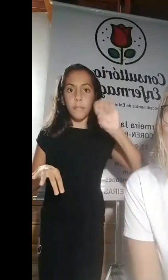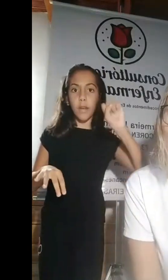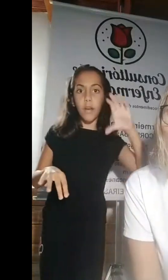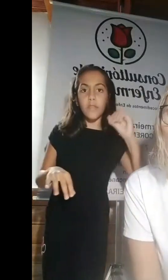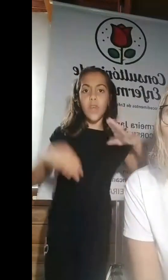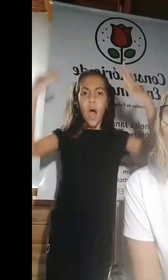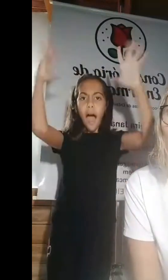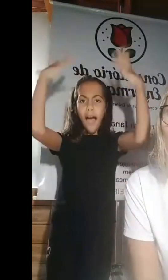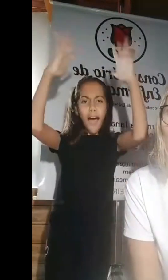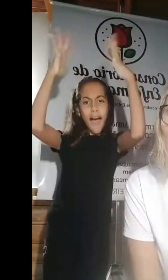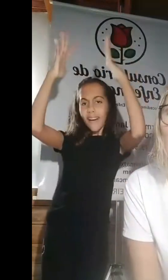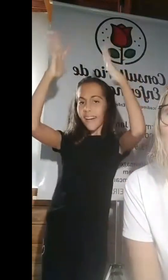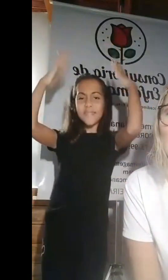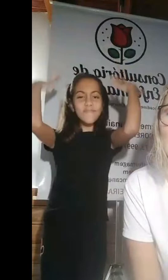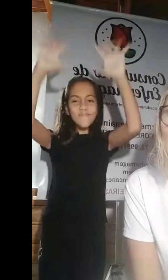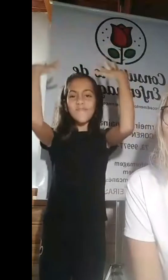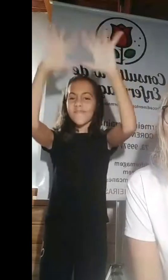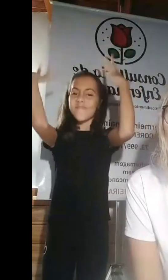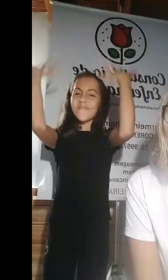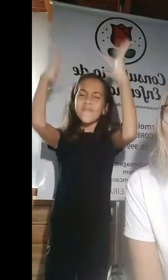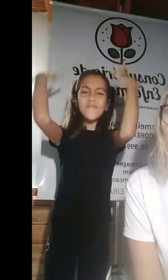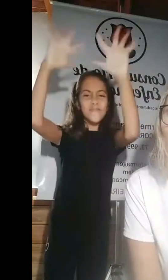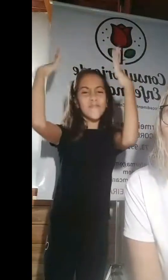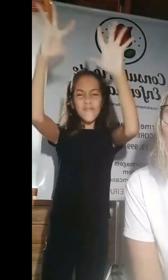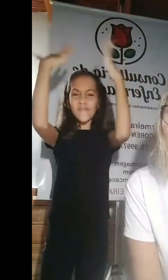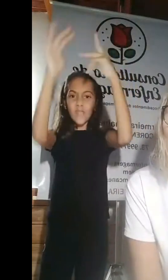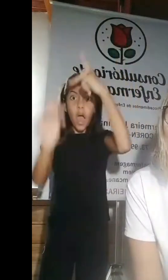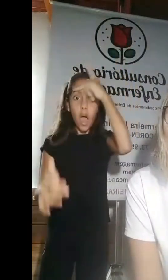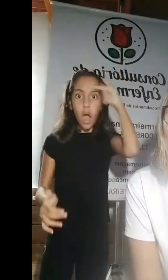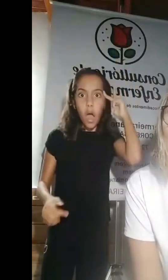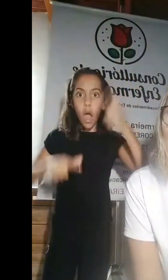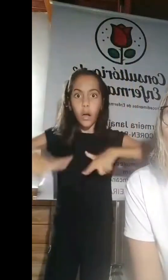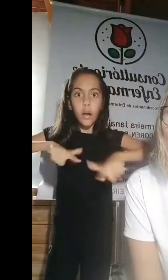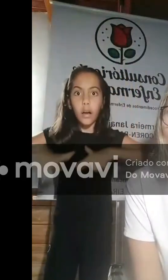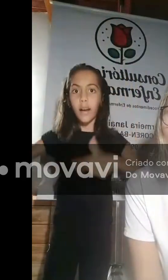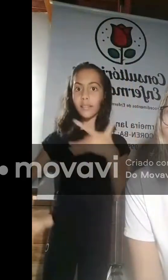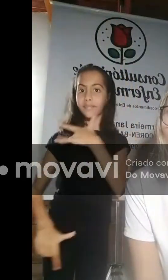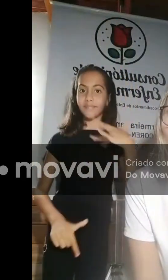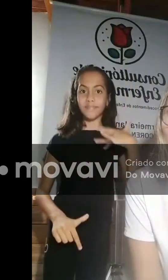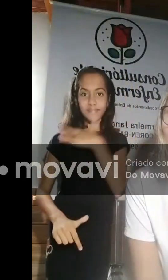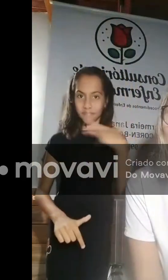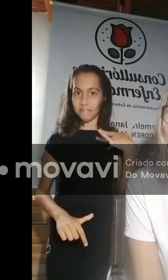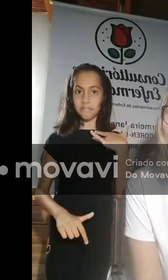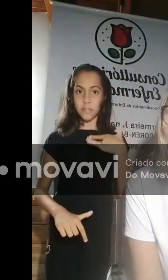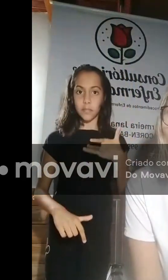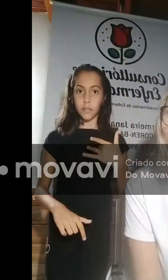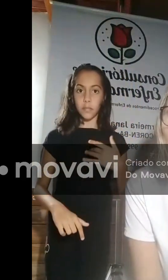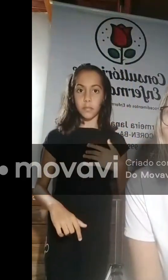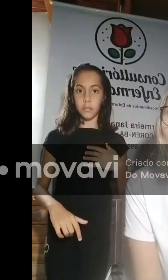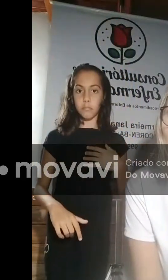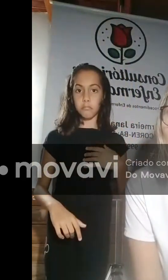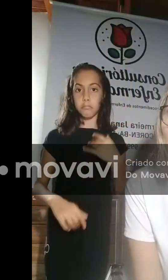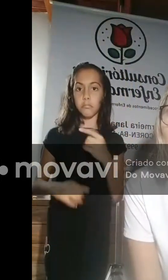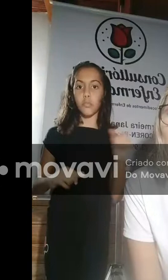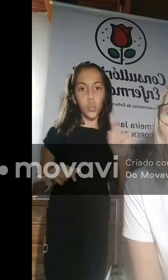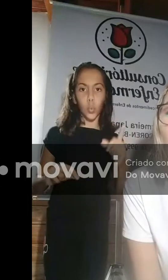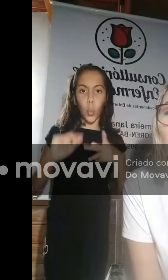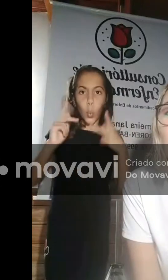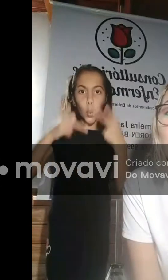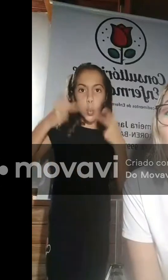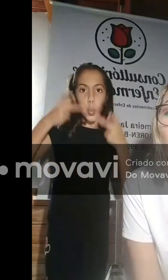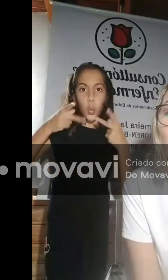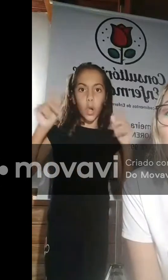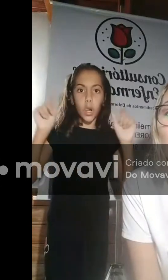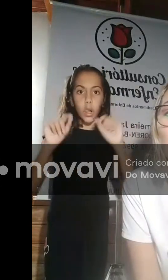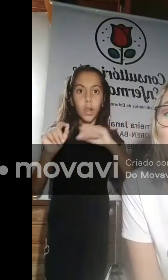Parabéns a todos os colegas enfermeiros. Eu não vou citar nomes, porque